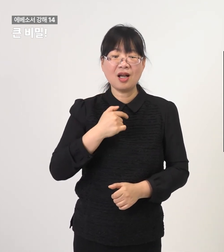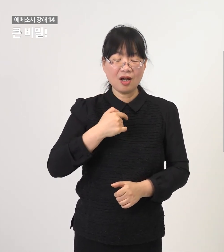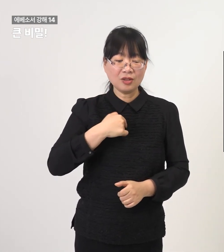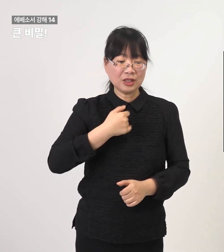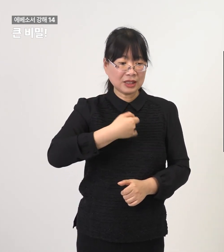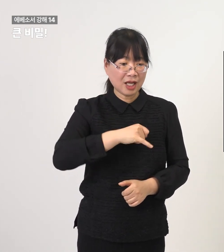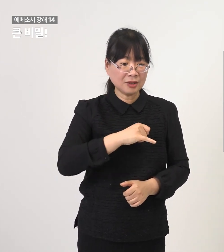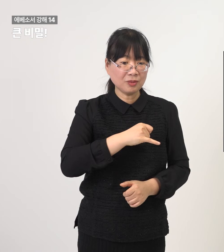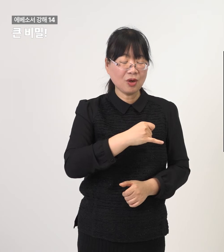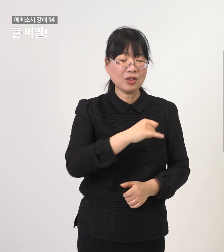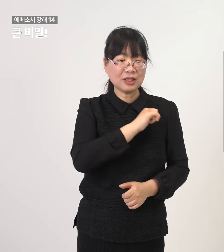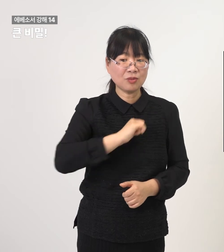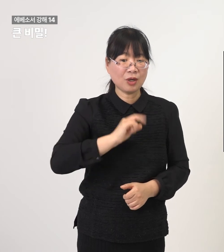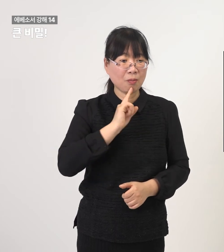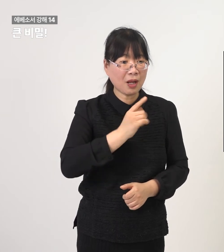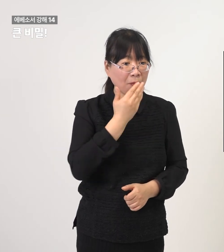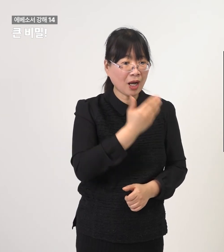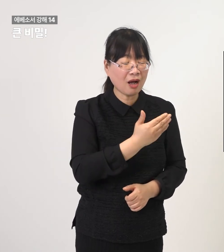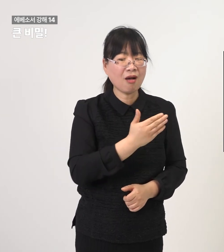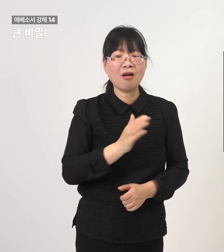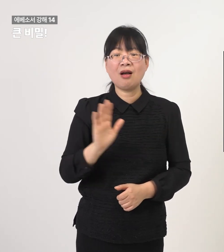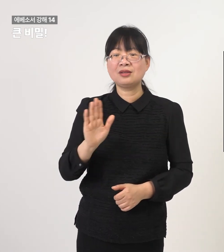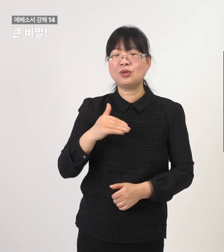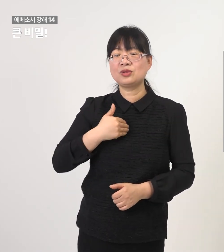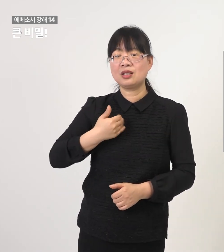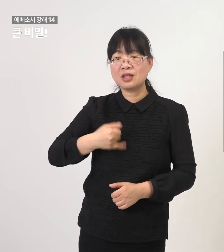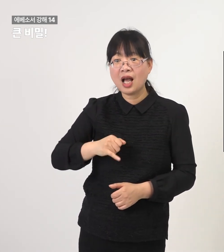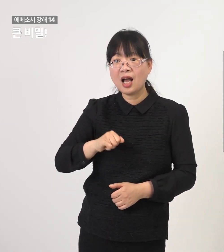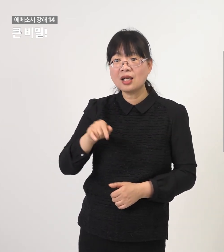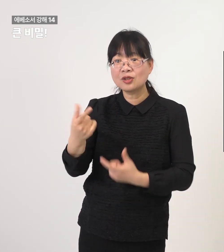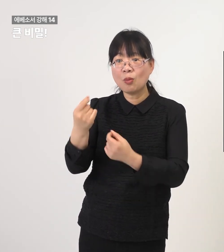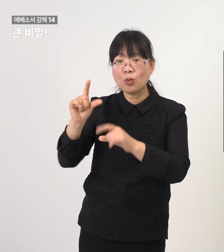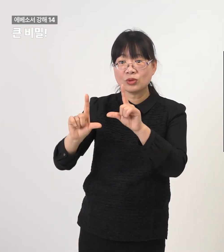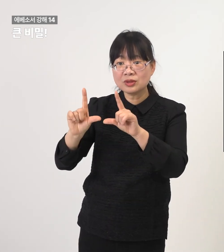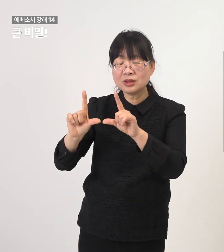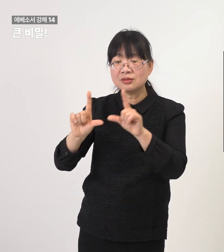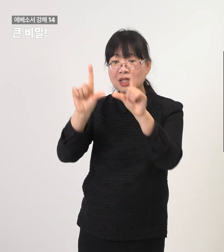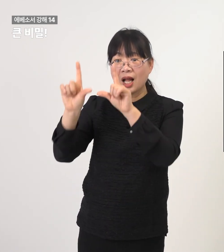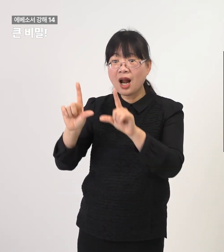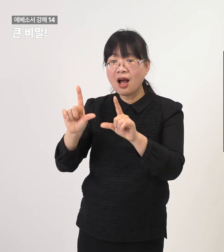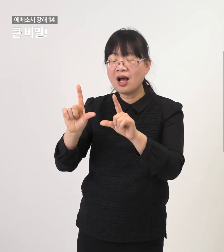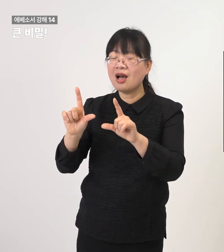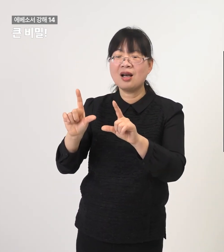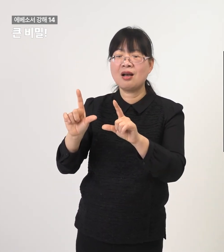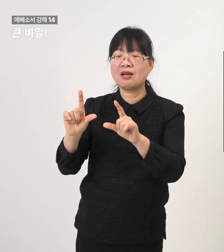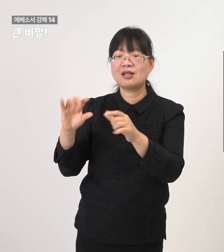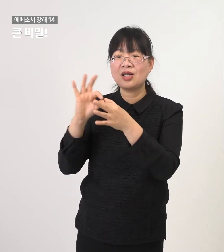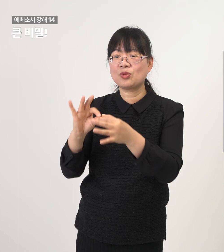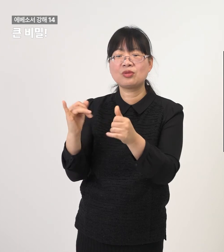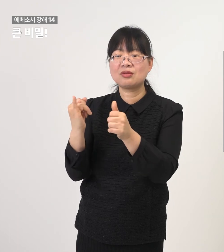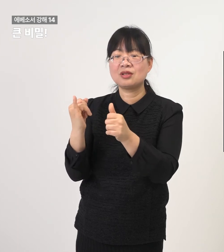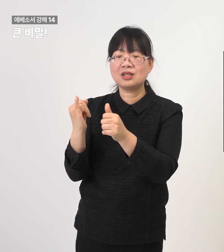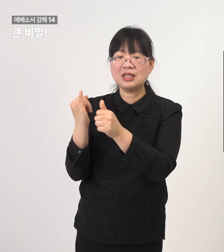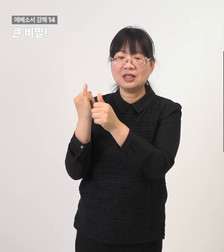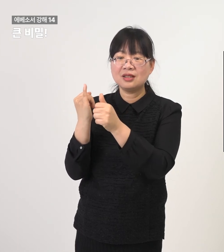그러겠냐? 아니요. 못 그럴 것 같아요. 야 그냥